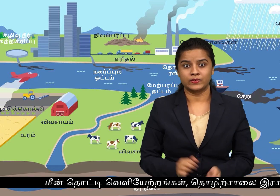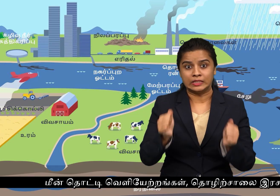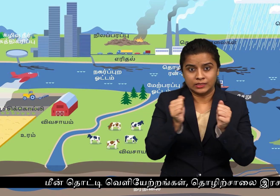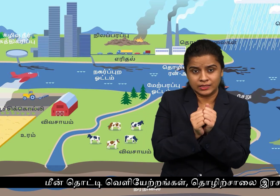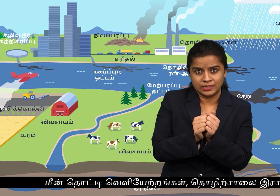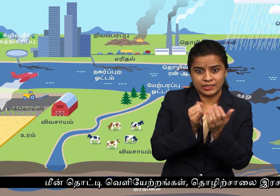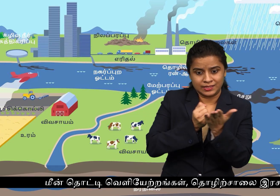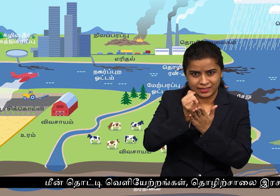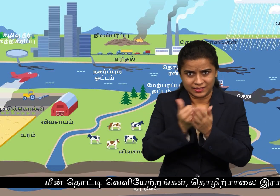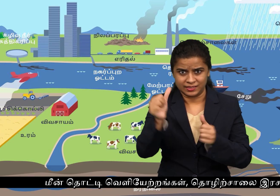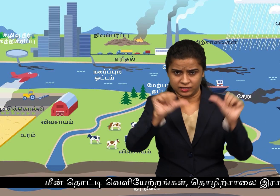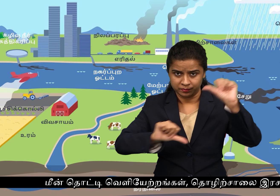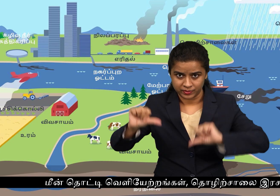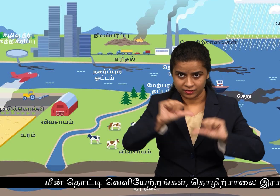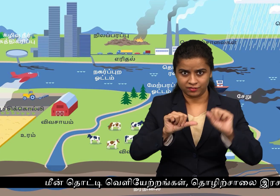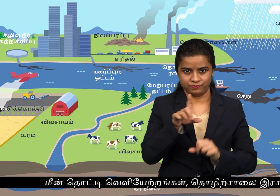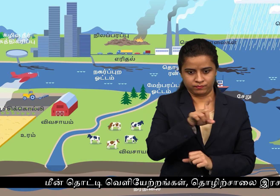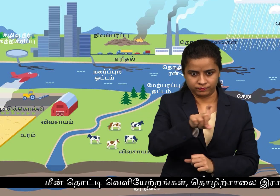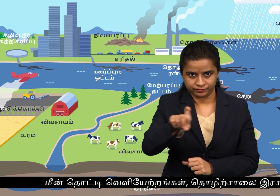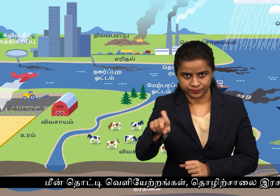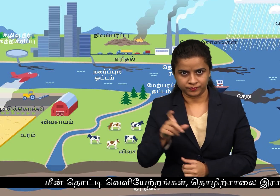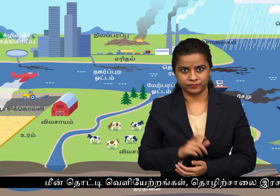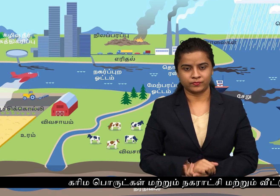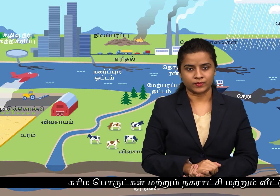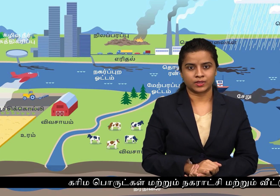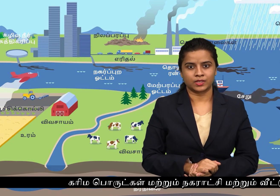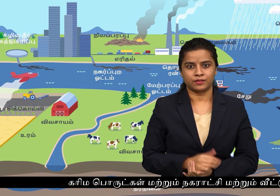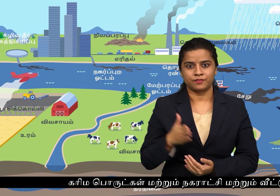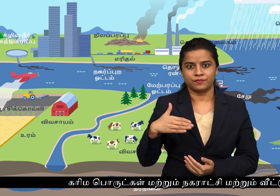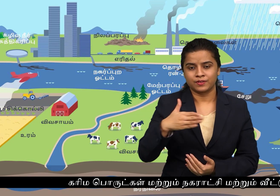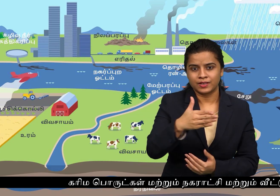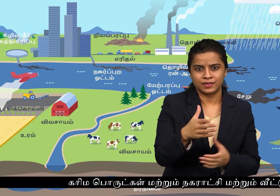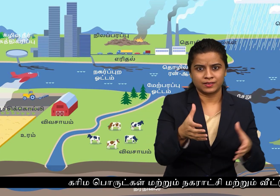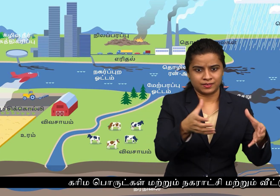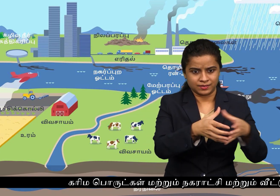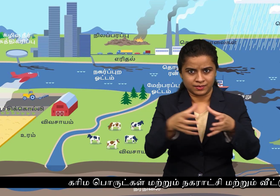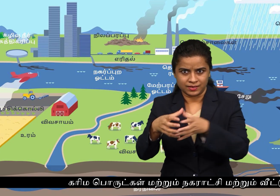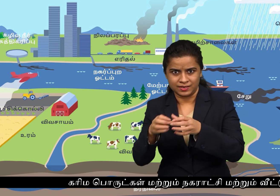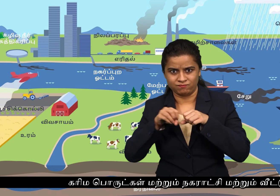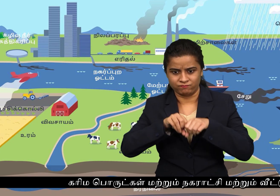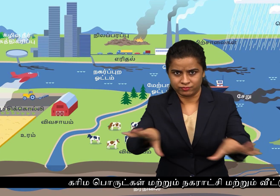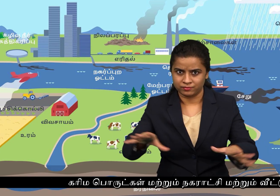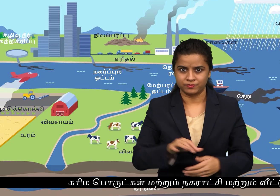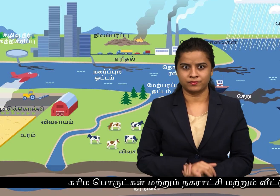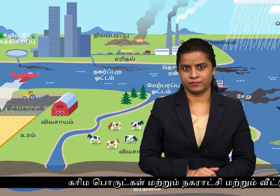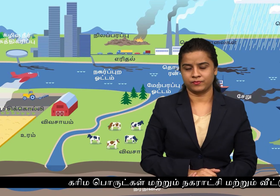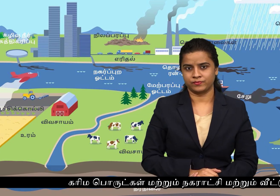வெளியேற்றங்கள், தொழிற்சாலை, ரசாயன கழிவுகள், கரிமப் பொருட்கள் மற்றும் நகராட்சி மற்றும்